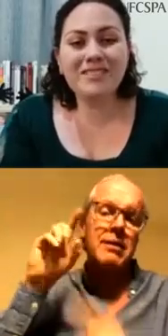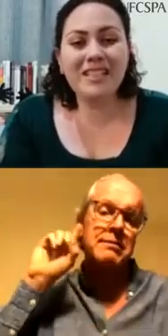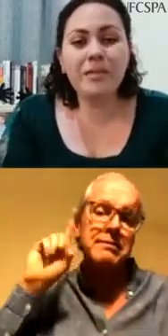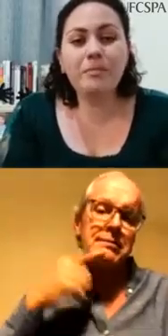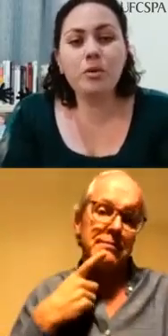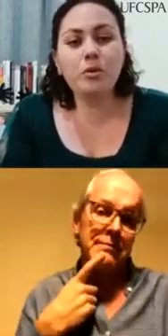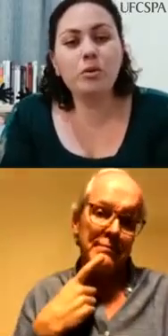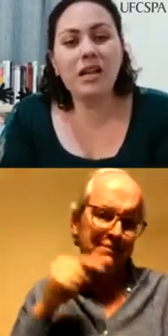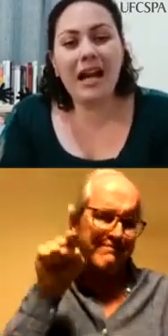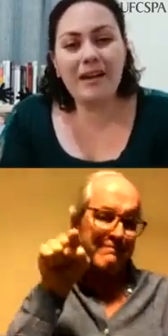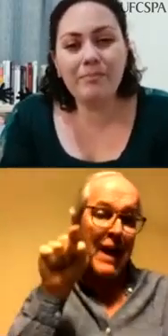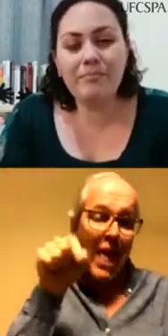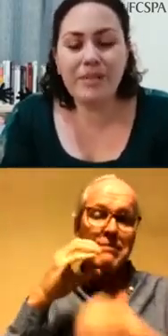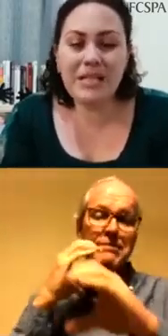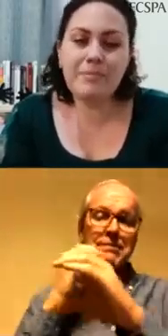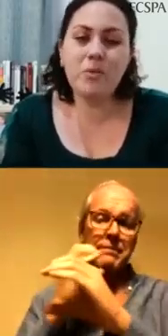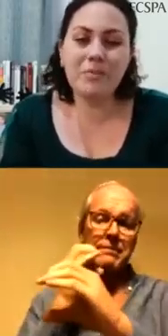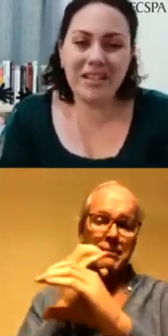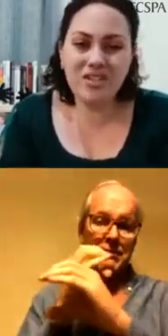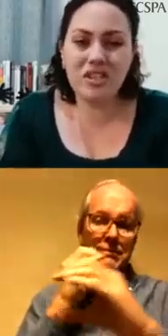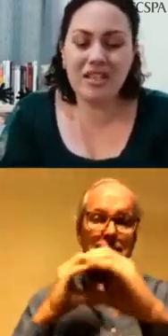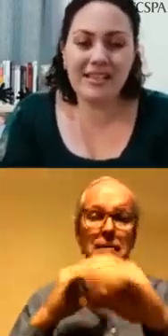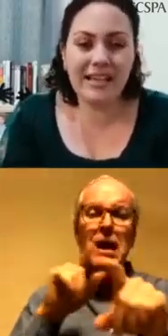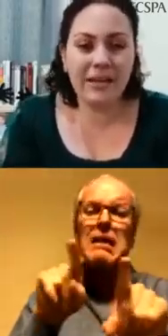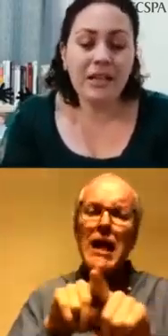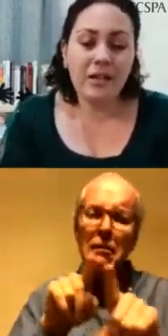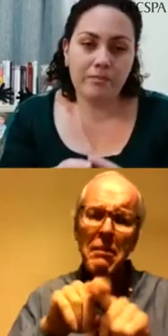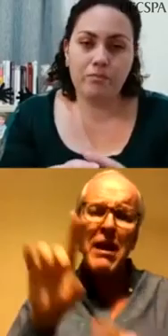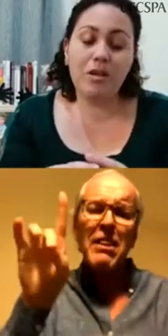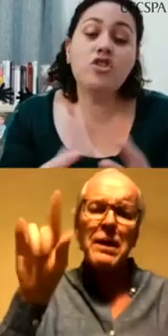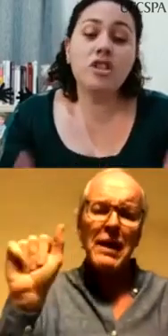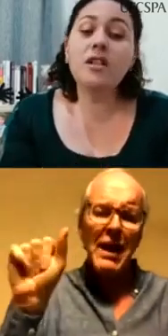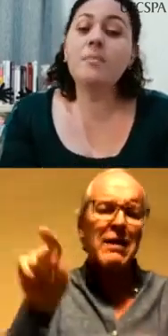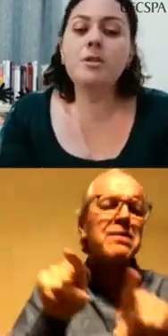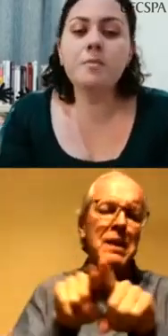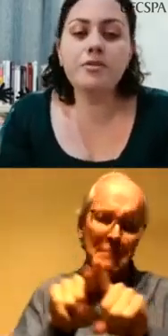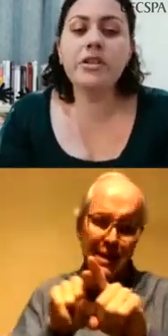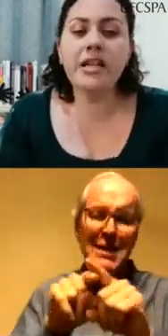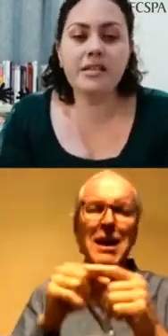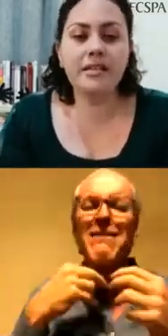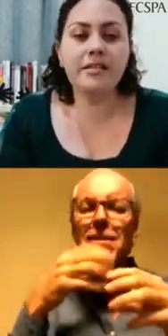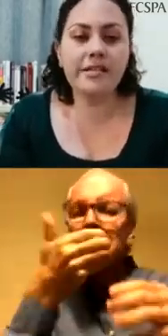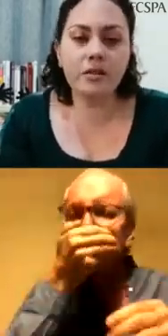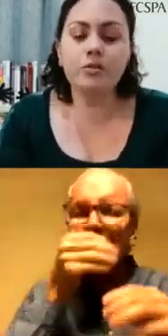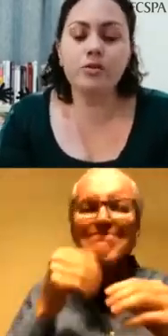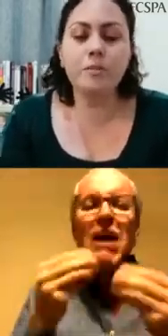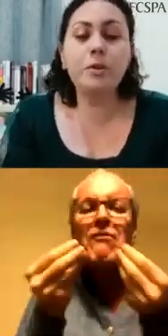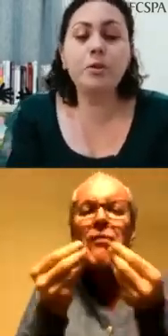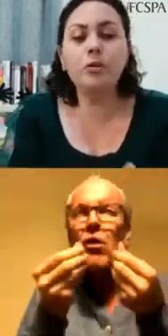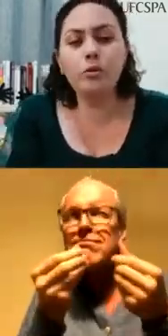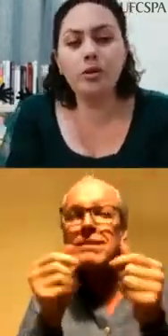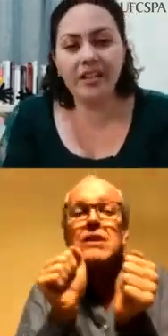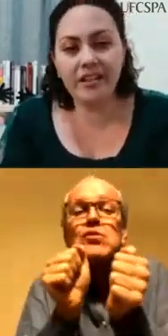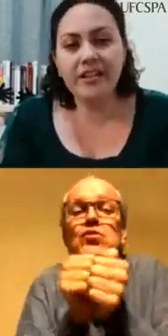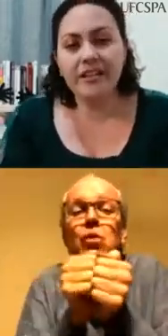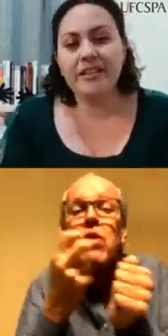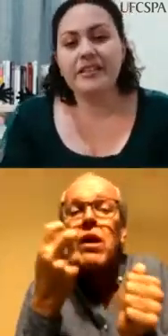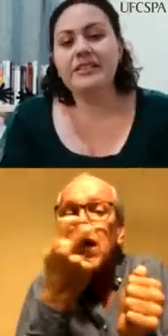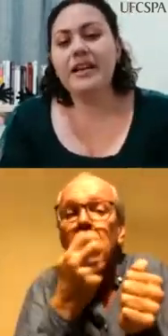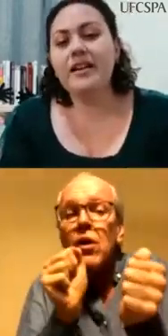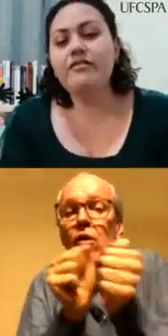Então, ter que procurar, principalmente, né? Uma dica para os profissionais da área da saúde: